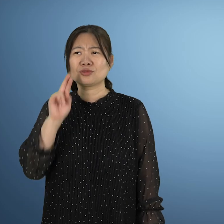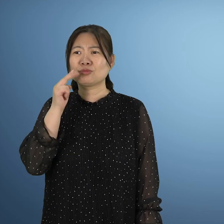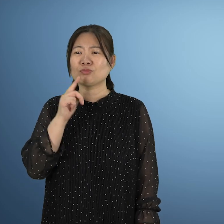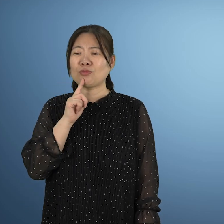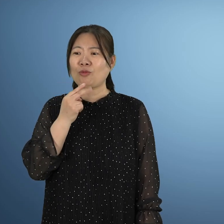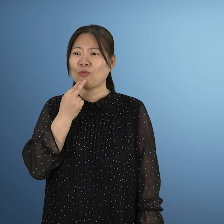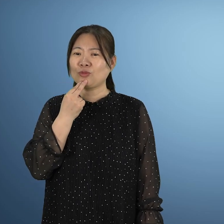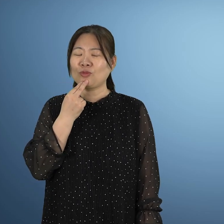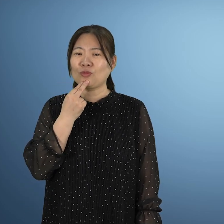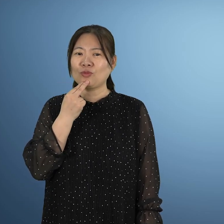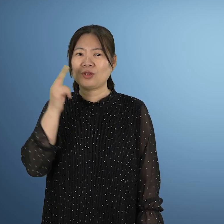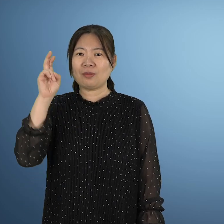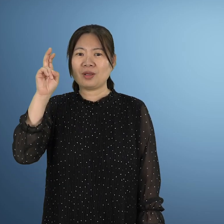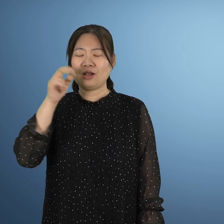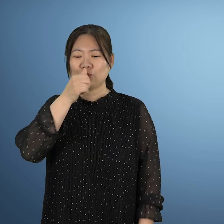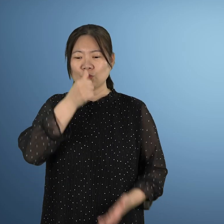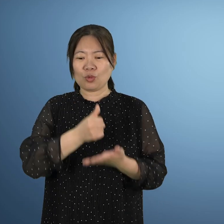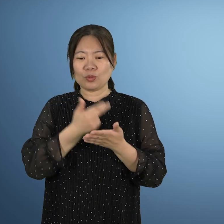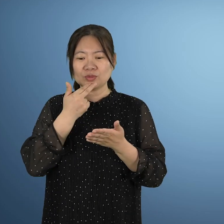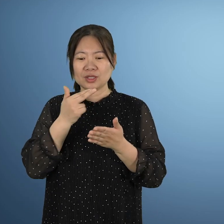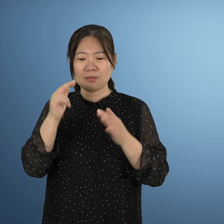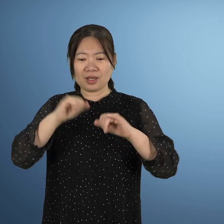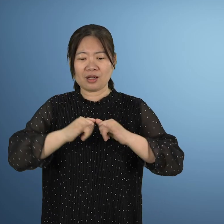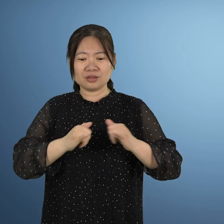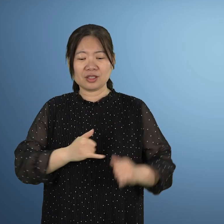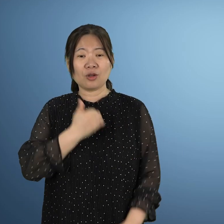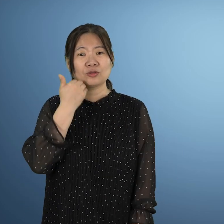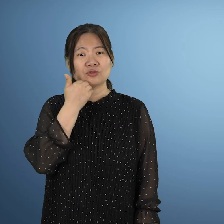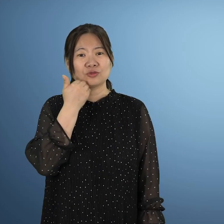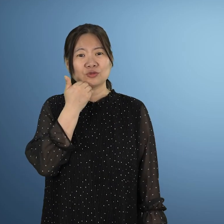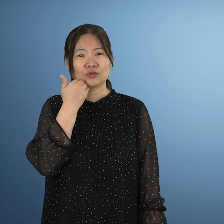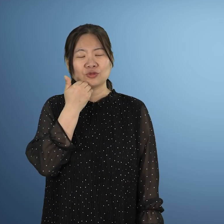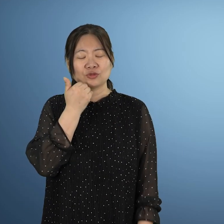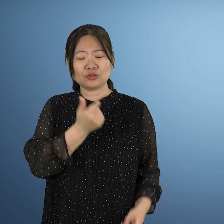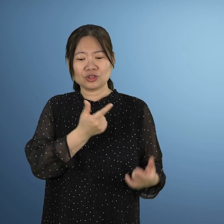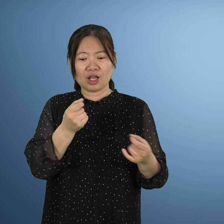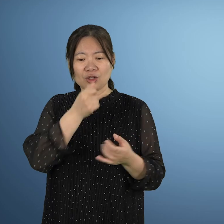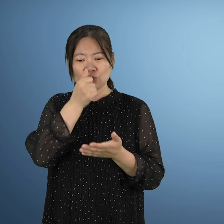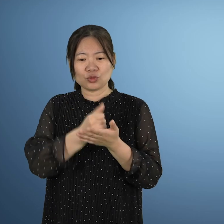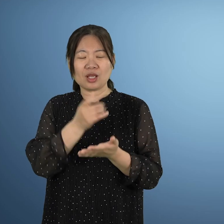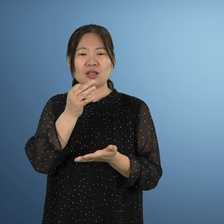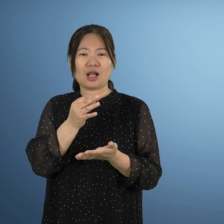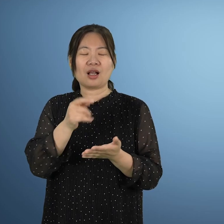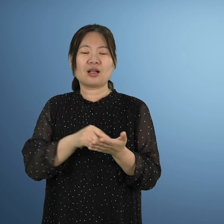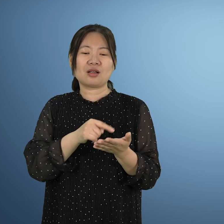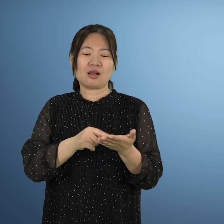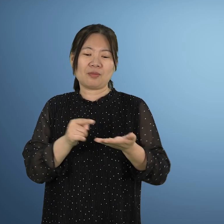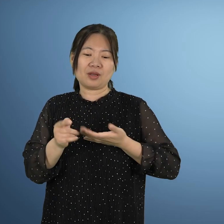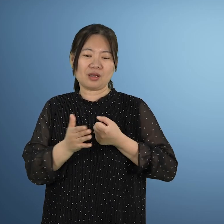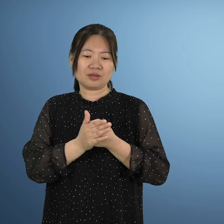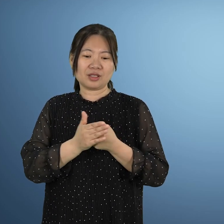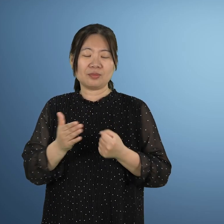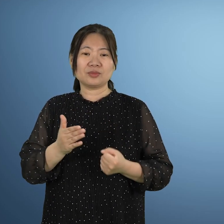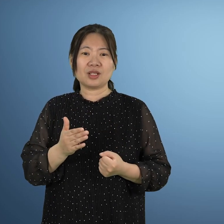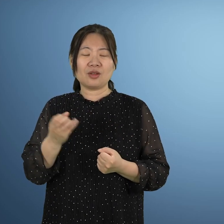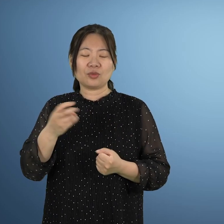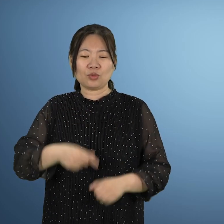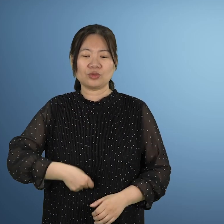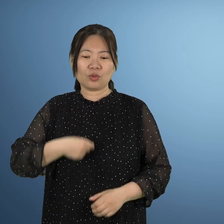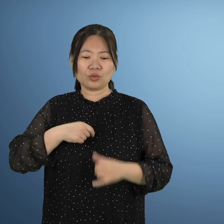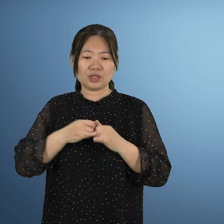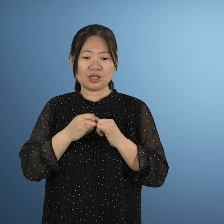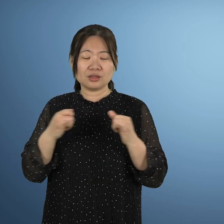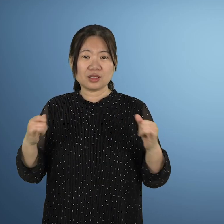어디 있어요? 죄 없이 망한 자가 누구입니까? 다 자기 죄가를 받는 거지. 또